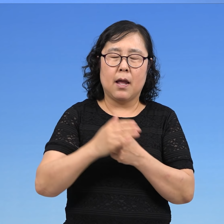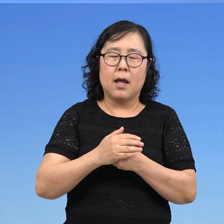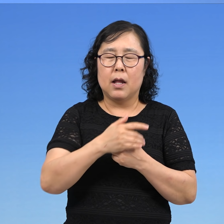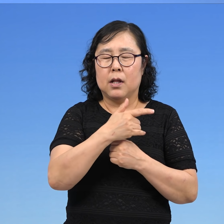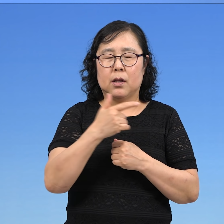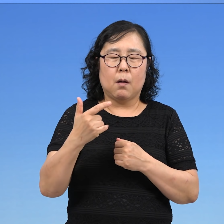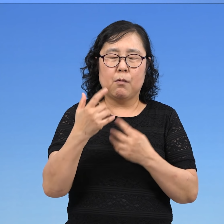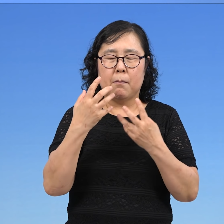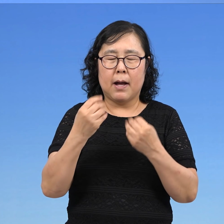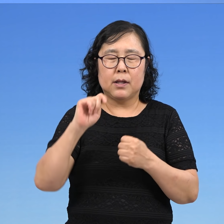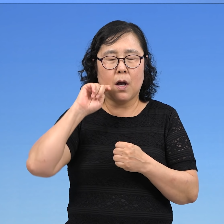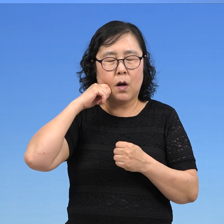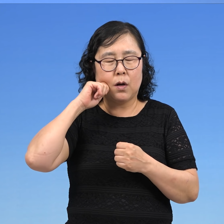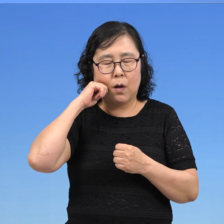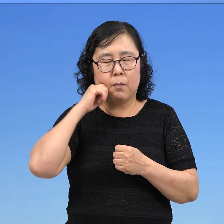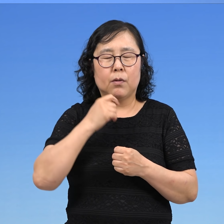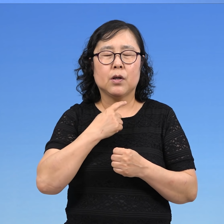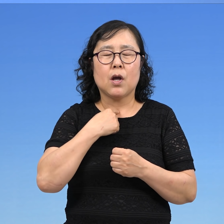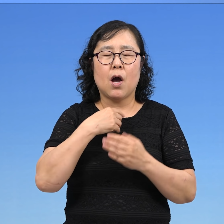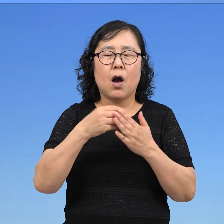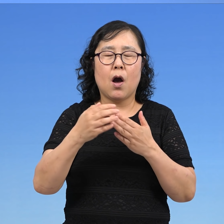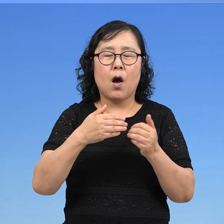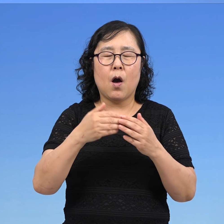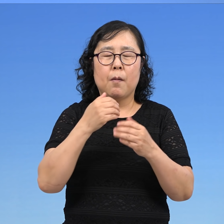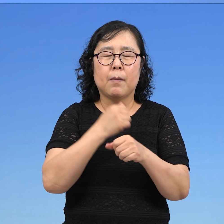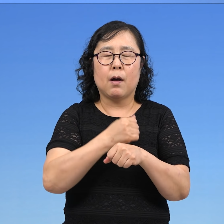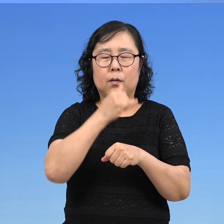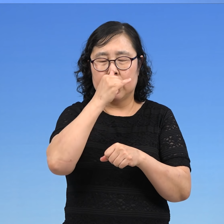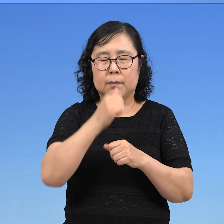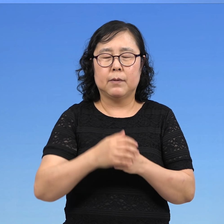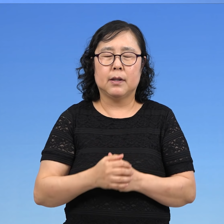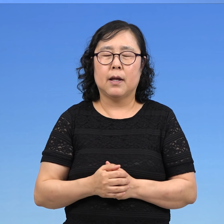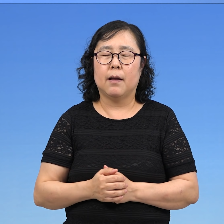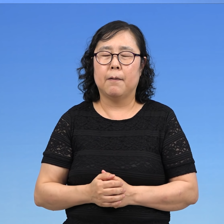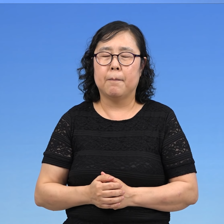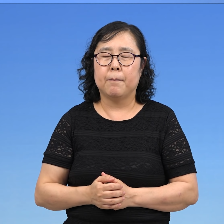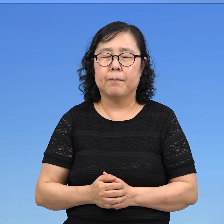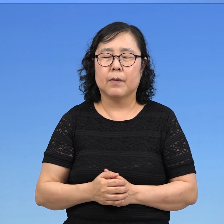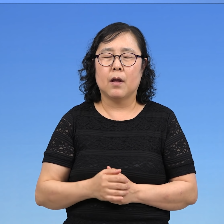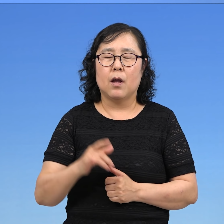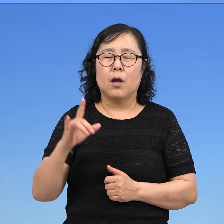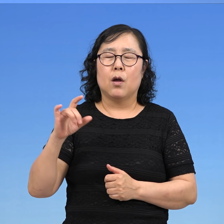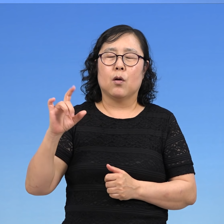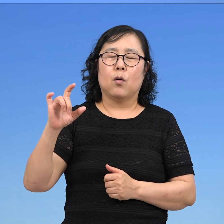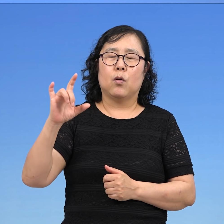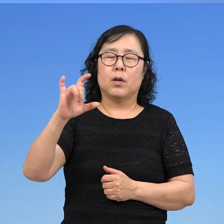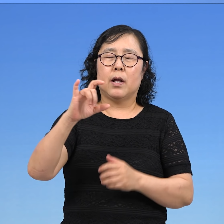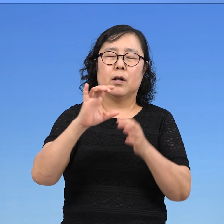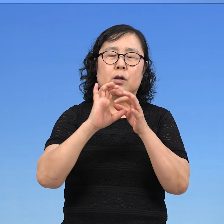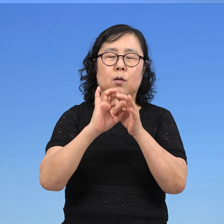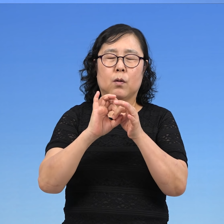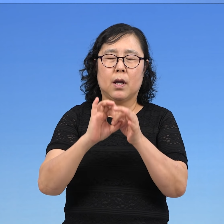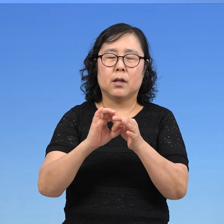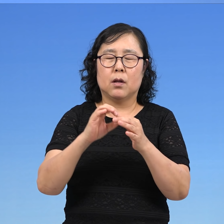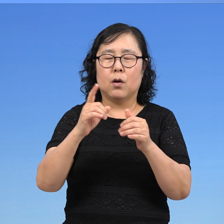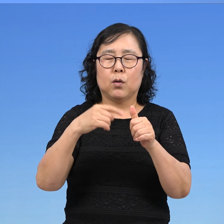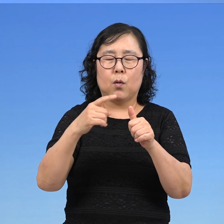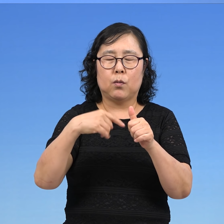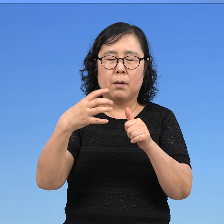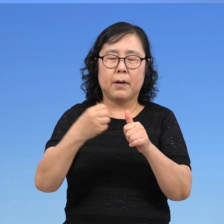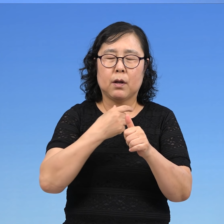성공할 위 아마 너무나 많이 어려움을 겪으면 11회 단 변하다니 잃거나 바이러스 를 통하여